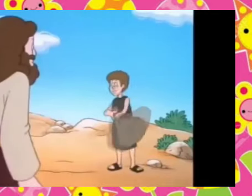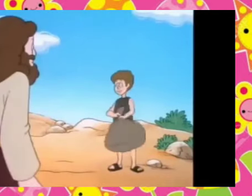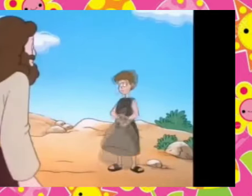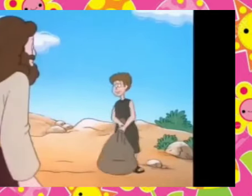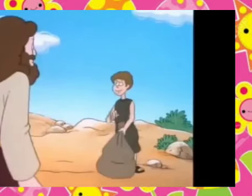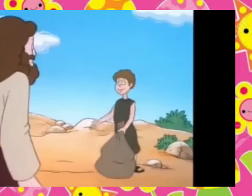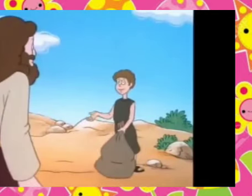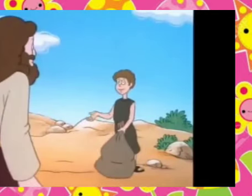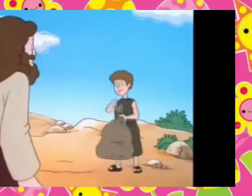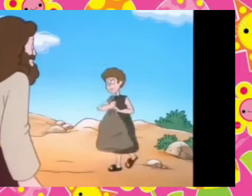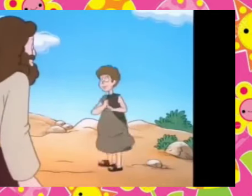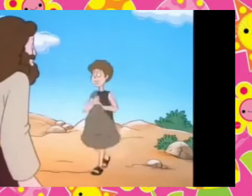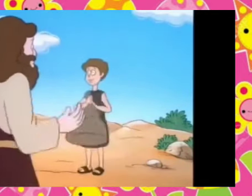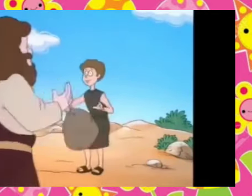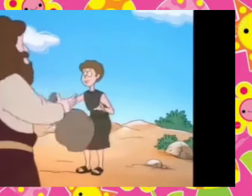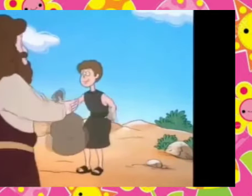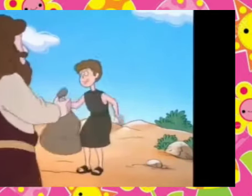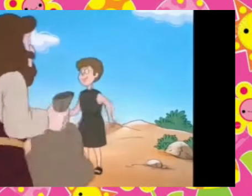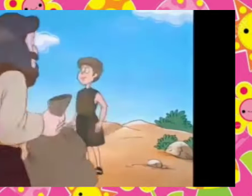El niño amablemente le entregó su comida a Jesús.